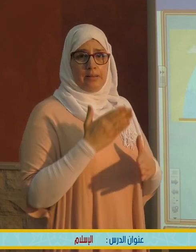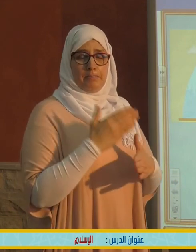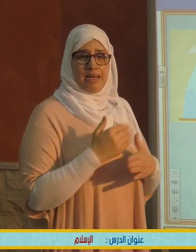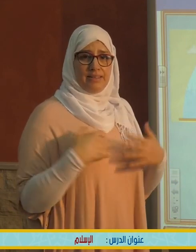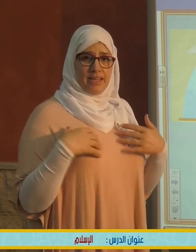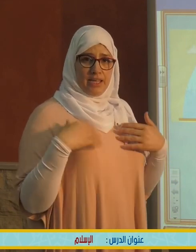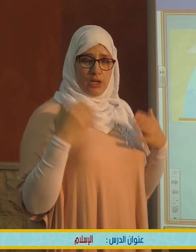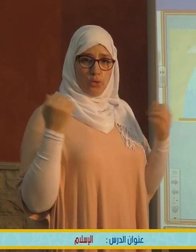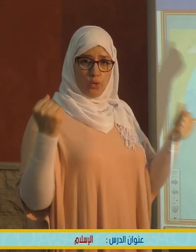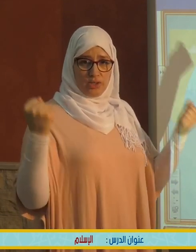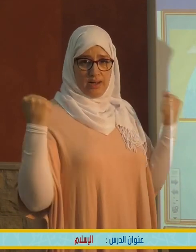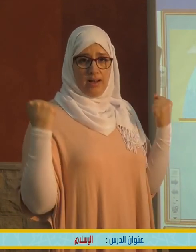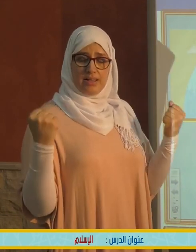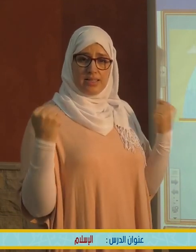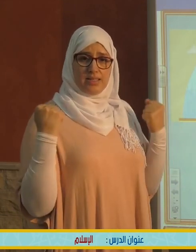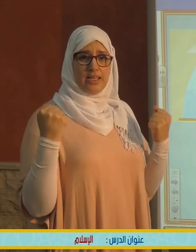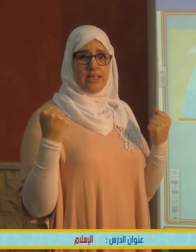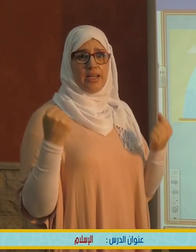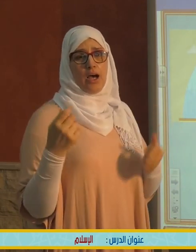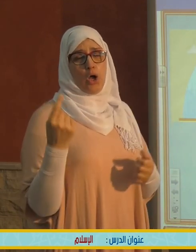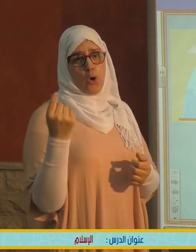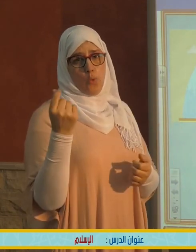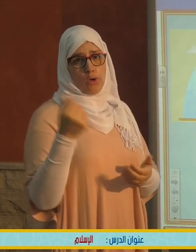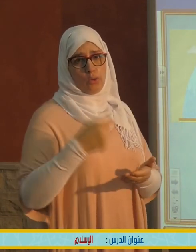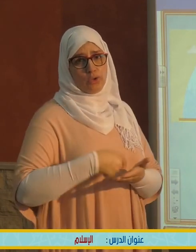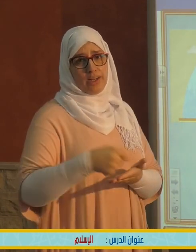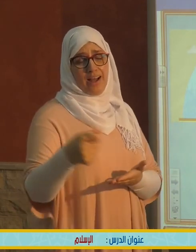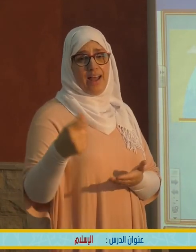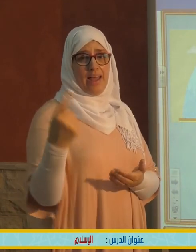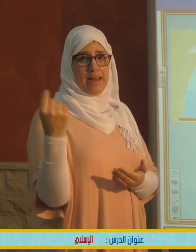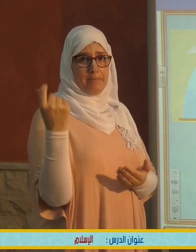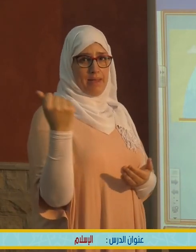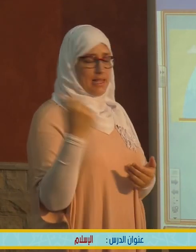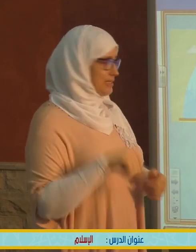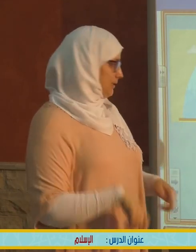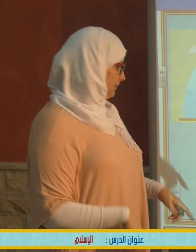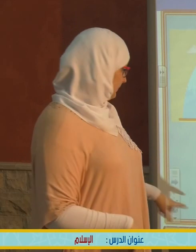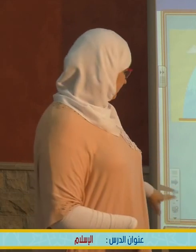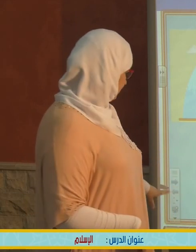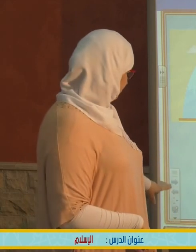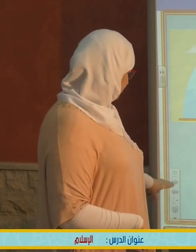من لديه القدرة الصحية والقدرة المالية.